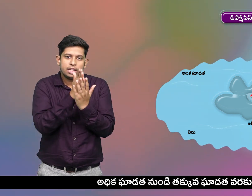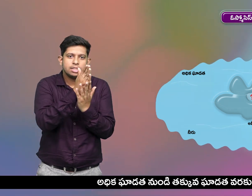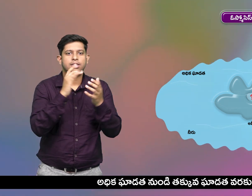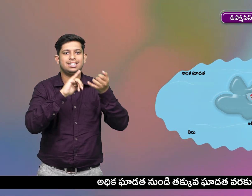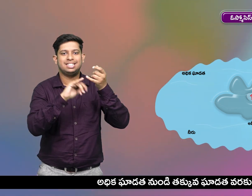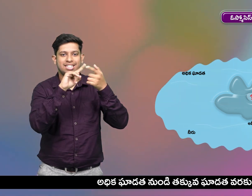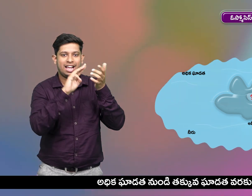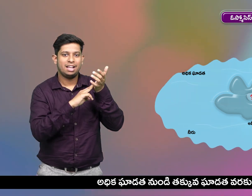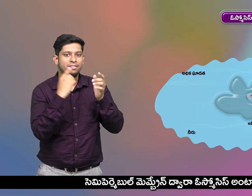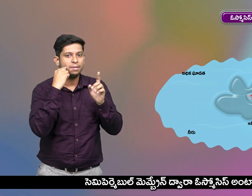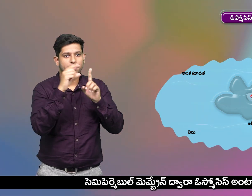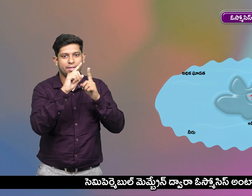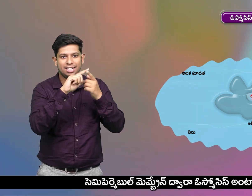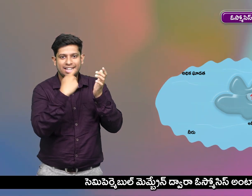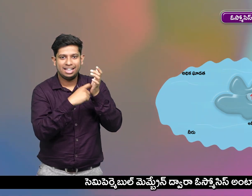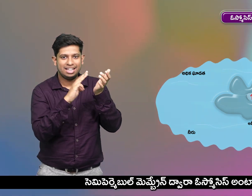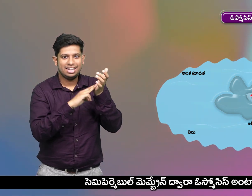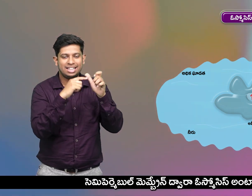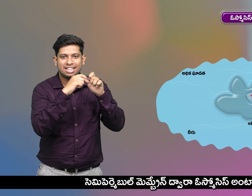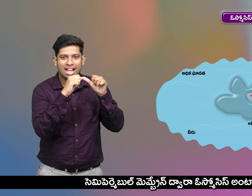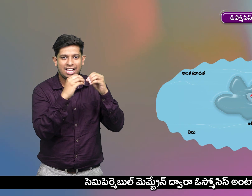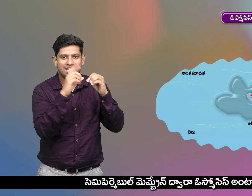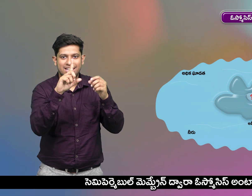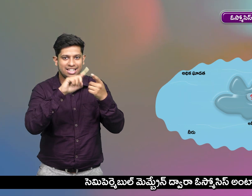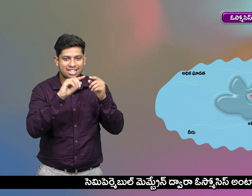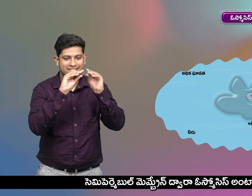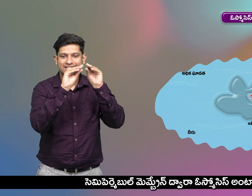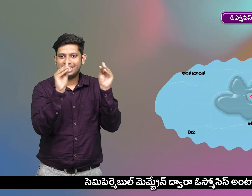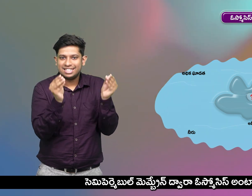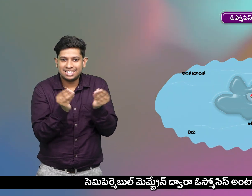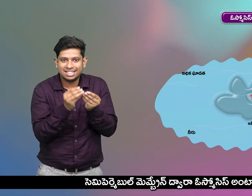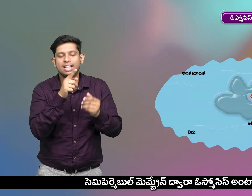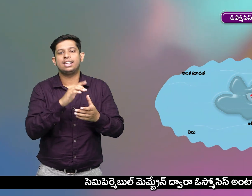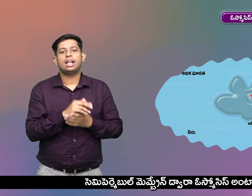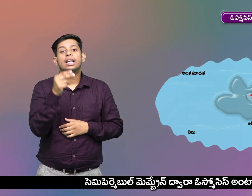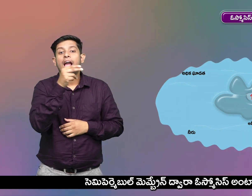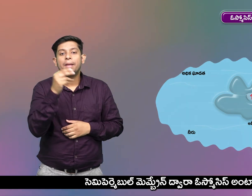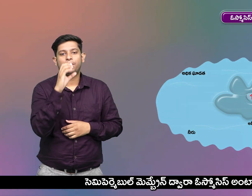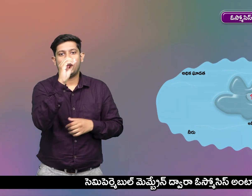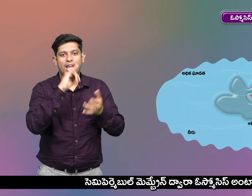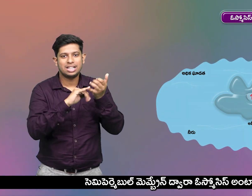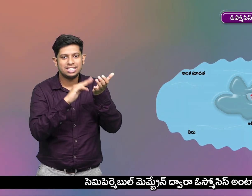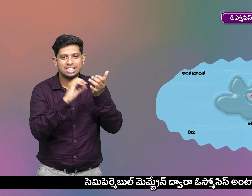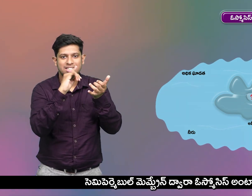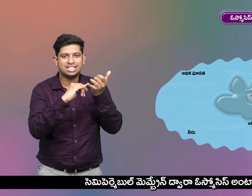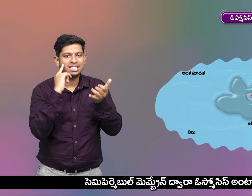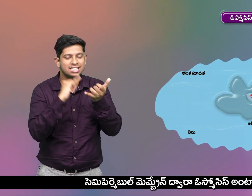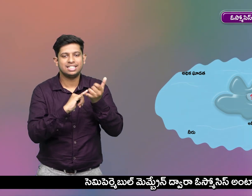వరకు. గాఢత సెమీపెర్మబుల్ మెంబ్రేన్ ద్వారా ఓస్మోసిస్ అంటారు.